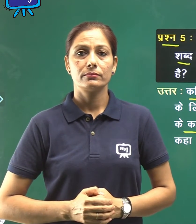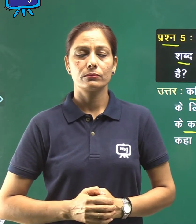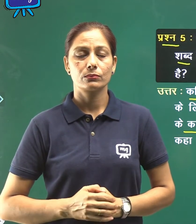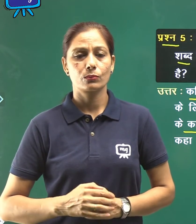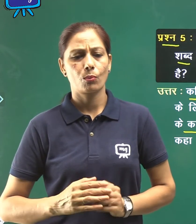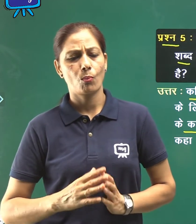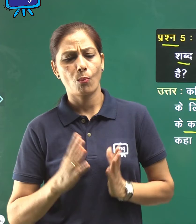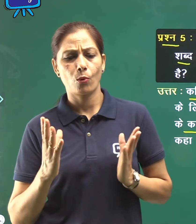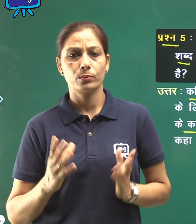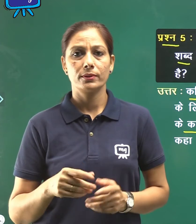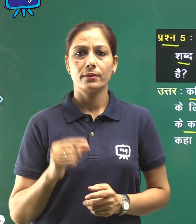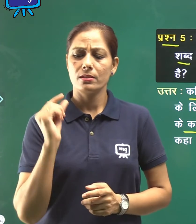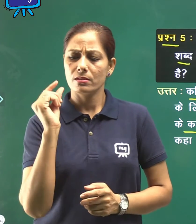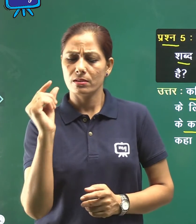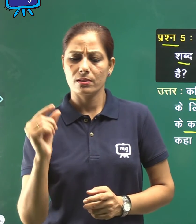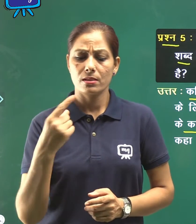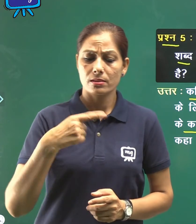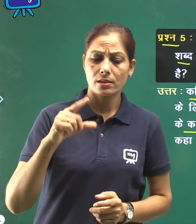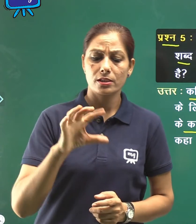बड़े सटीक शब्दों का